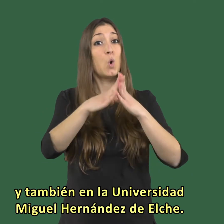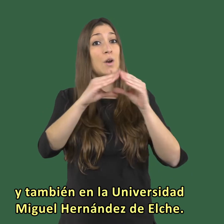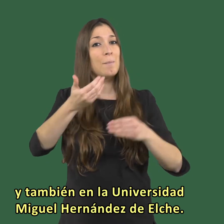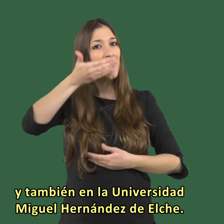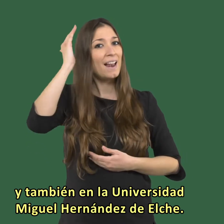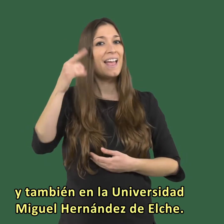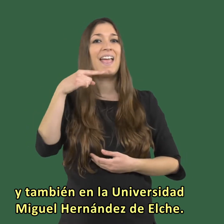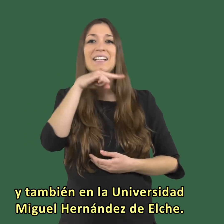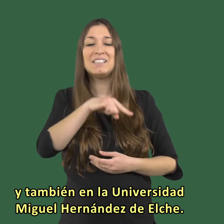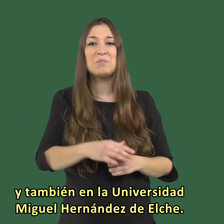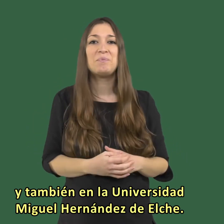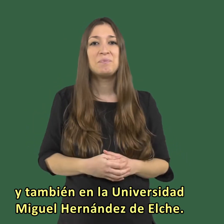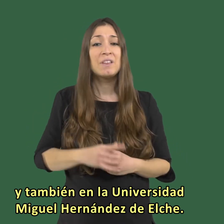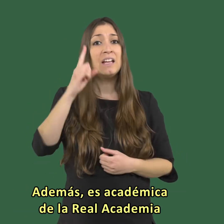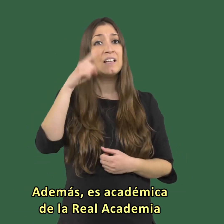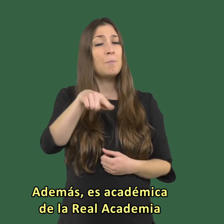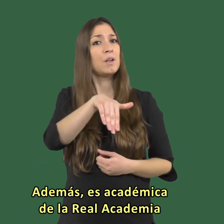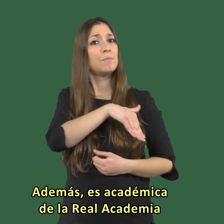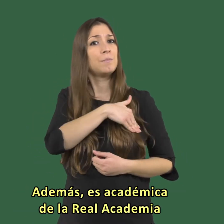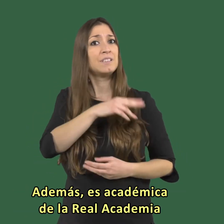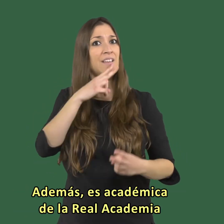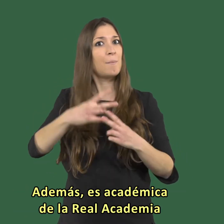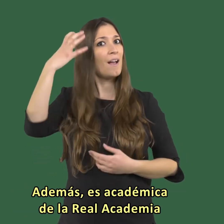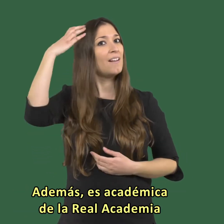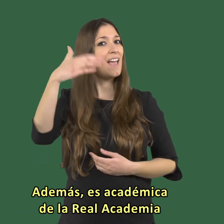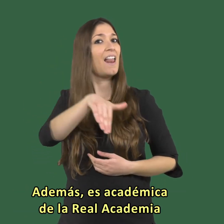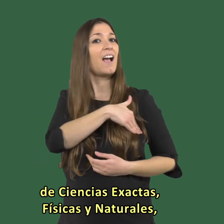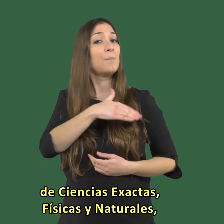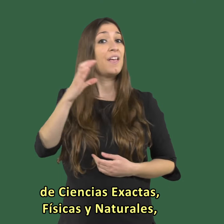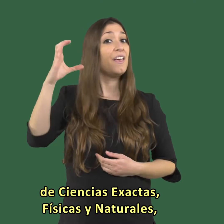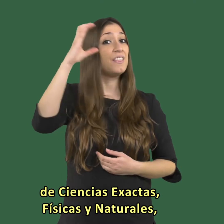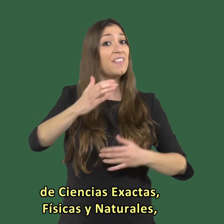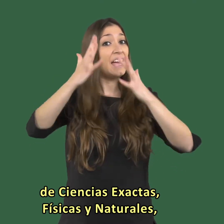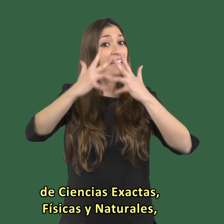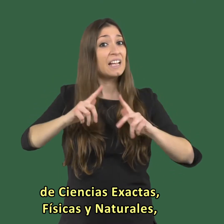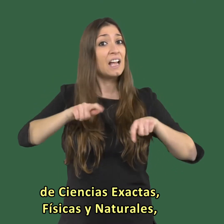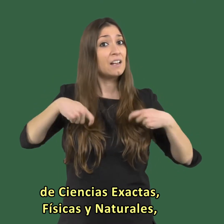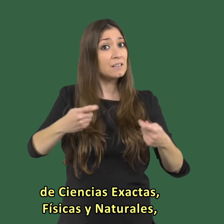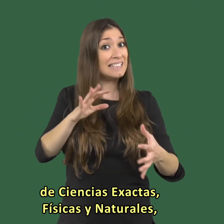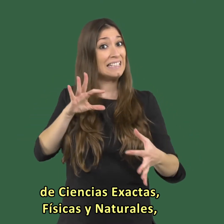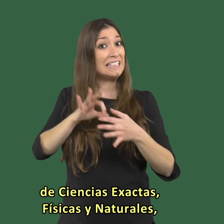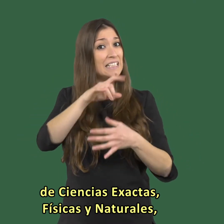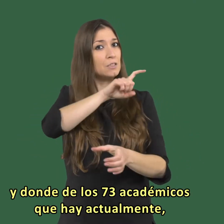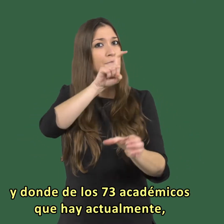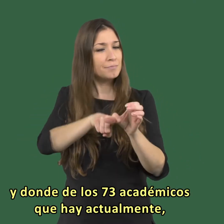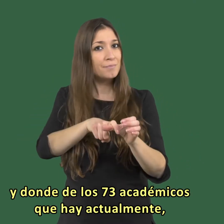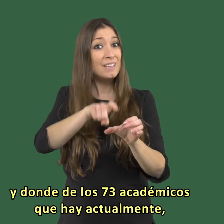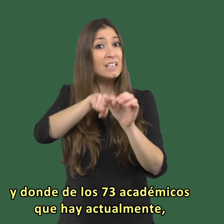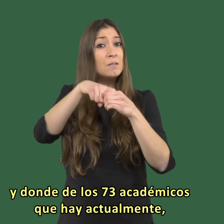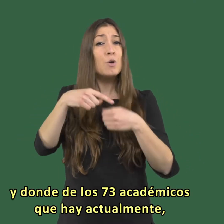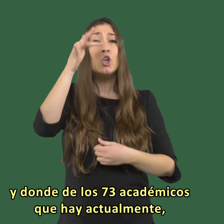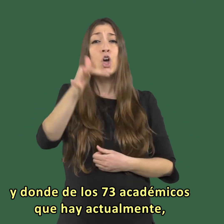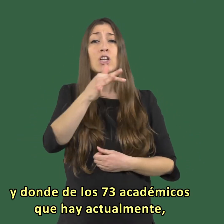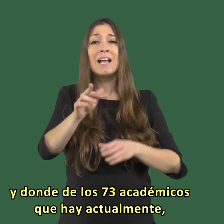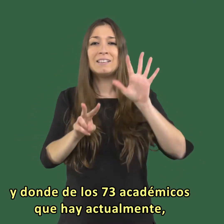la Universidad Miguel Hernández de Elche. Además, es académica de la Real Academia de Ciencias Exactas, Físicas y Naturales, y donde